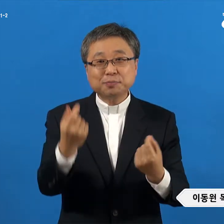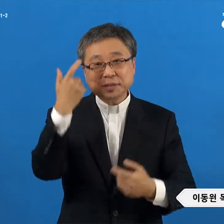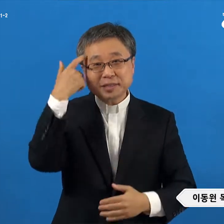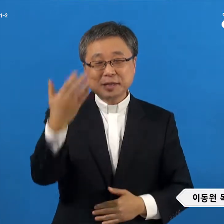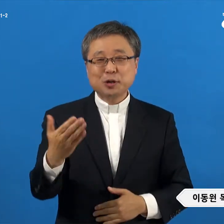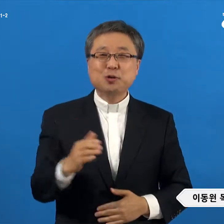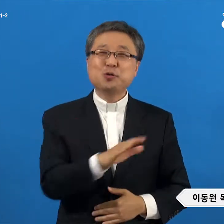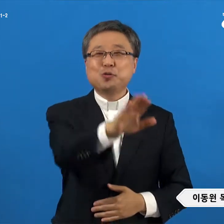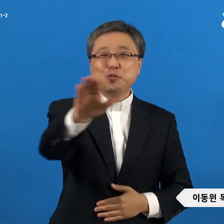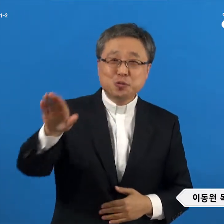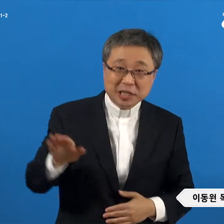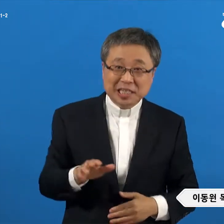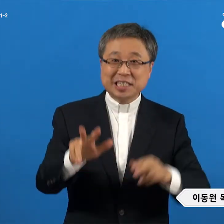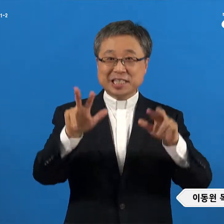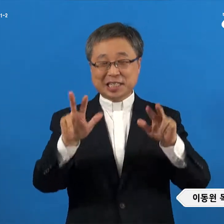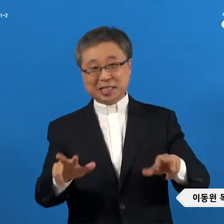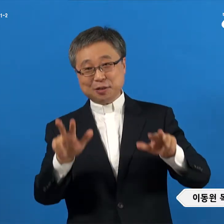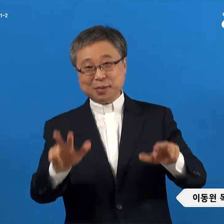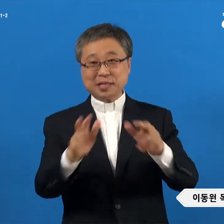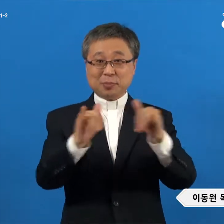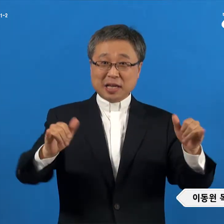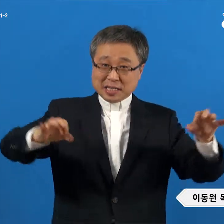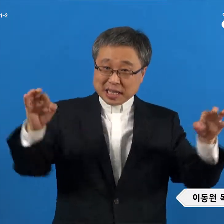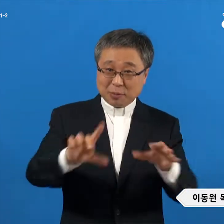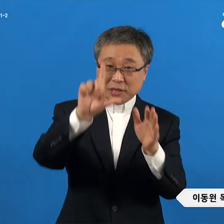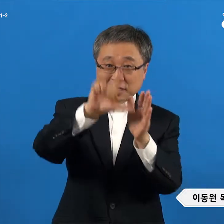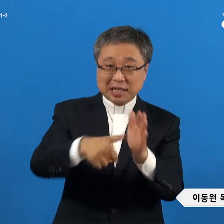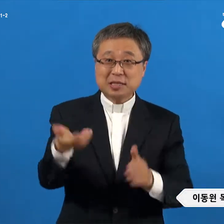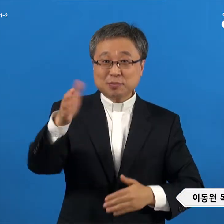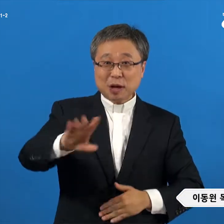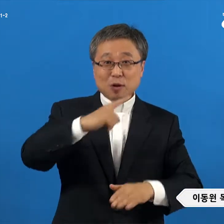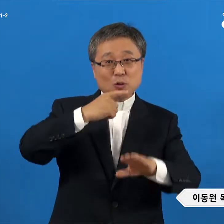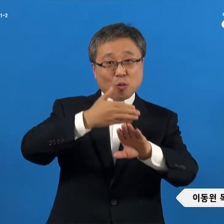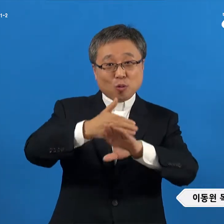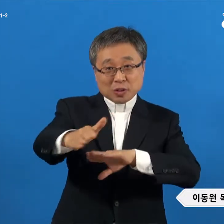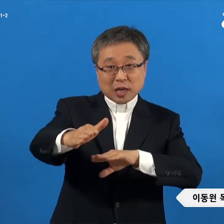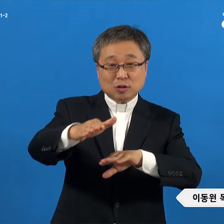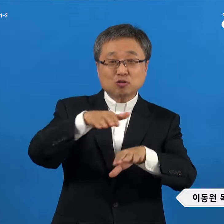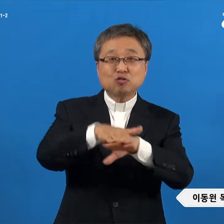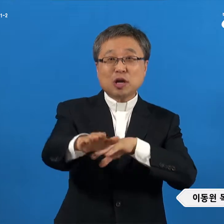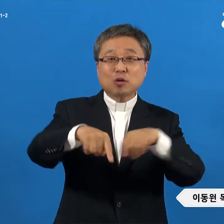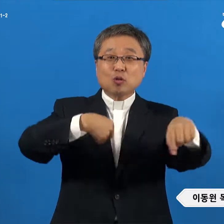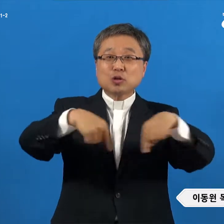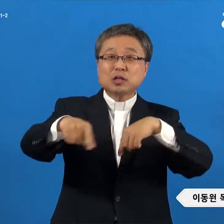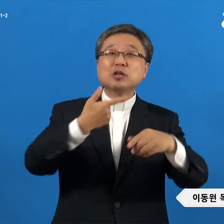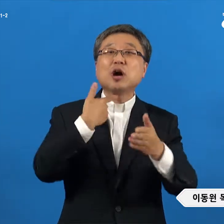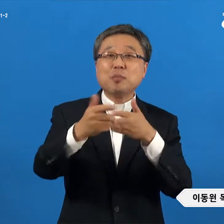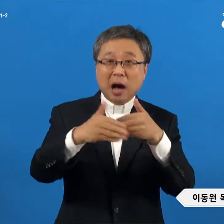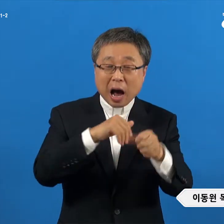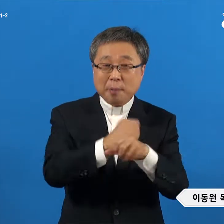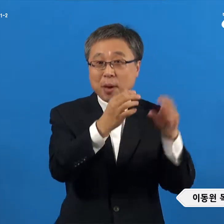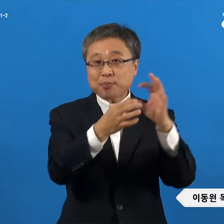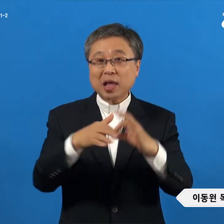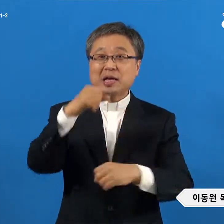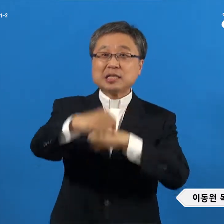우리 기성세대들은 짧은 시간이지만 공산주의의 통치를 경험하면서 자유를 잃어버린 경험이